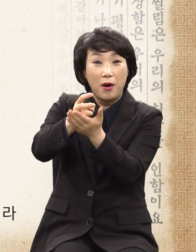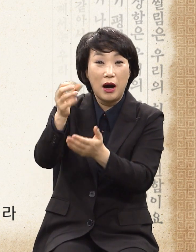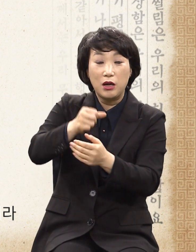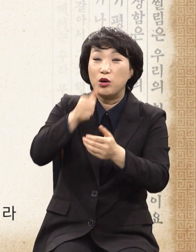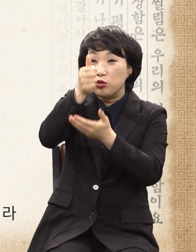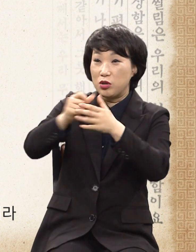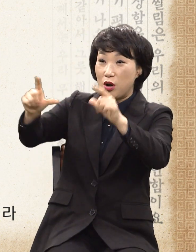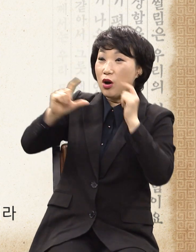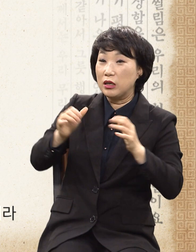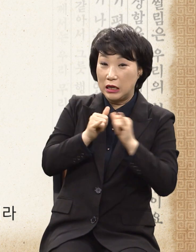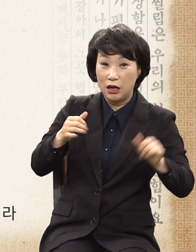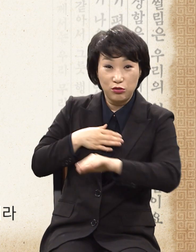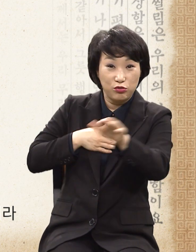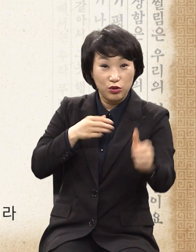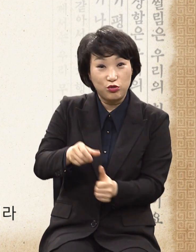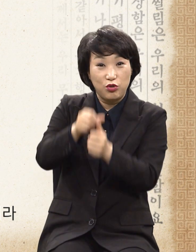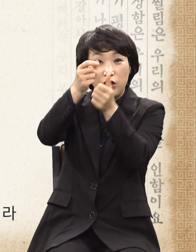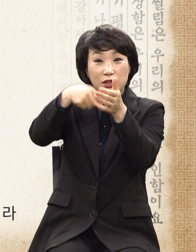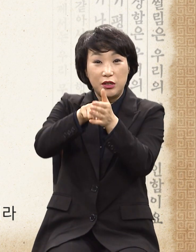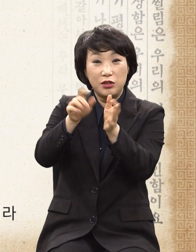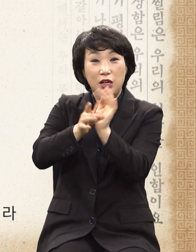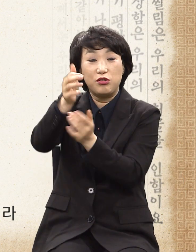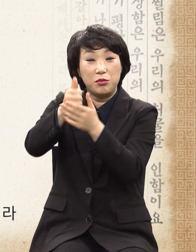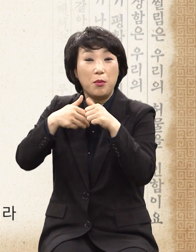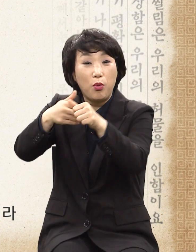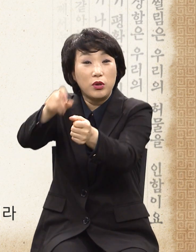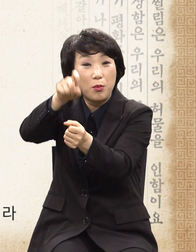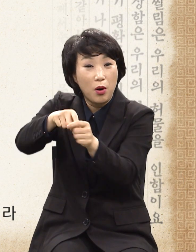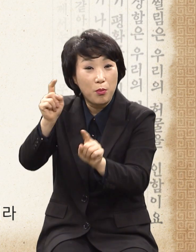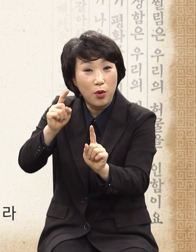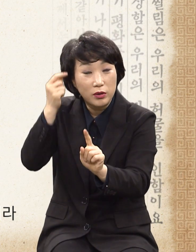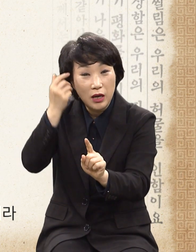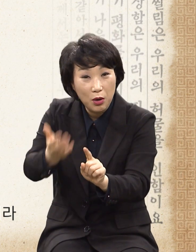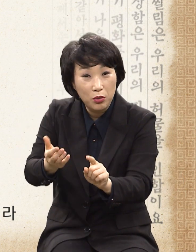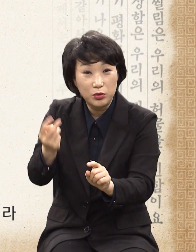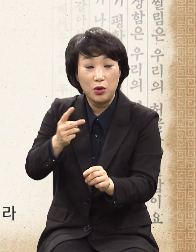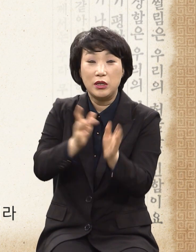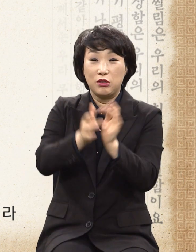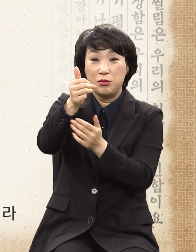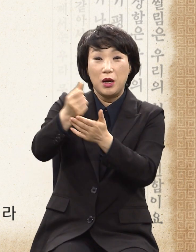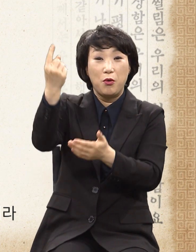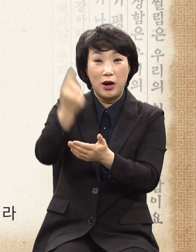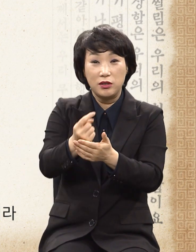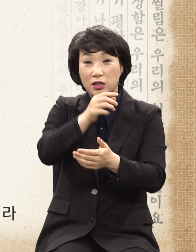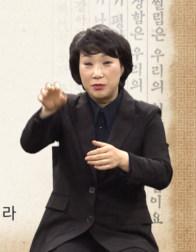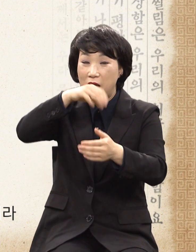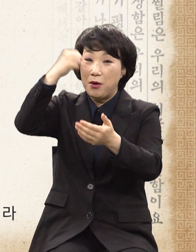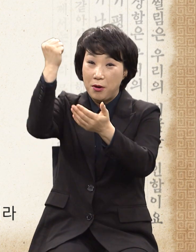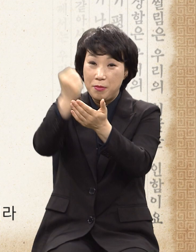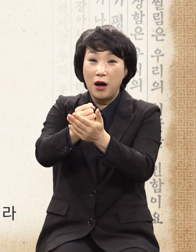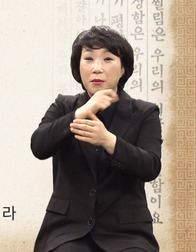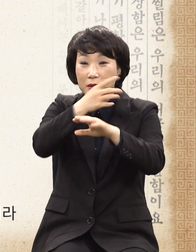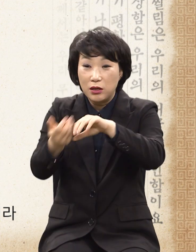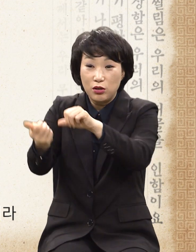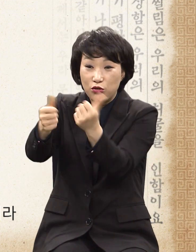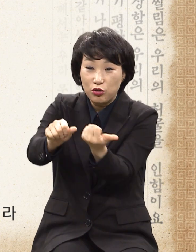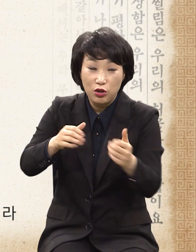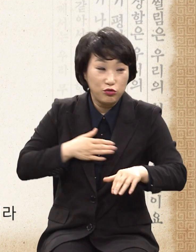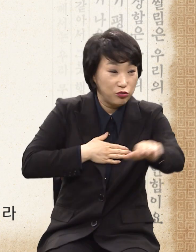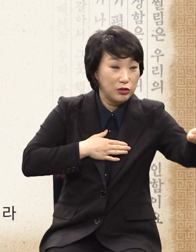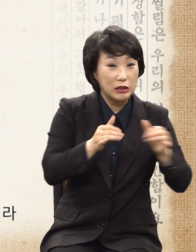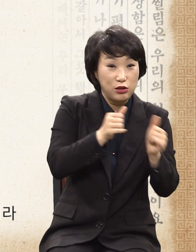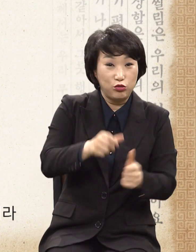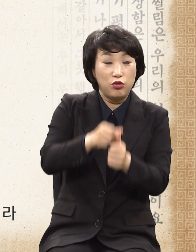정죄받은 인간을 구원하기 위해서 예수를 보내신 목적이 무엇이며 그가 피 흘려 죽으시고 인류를